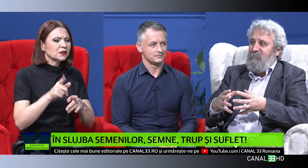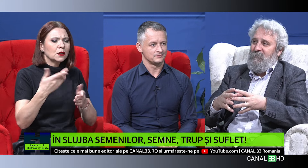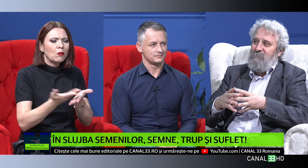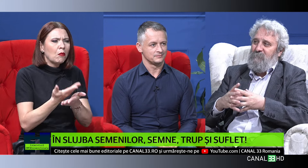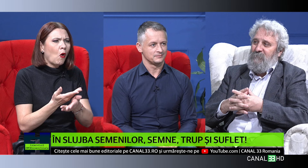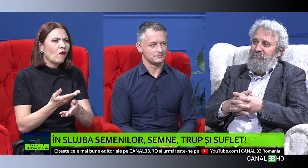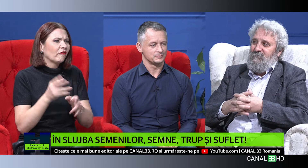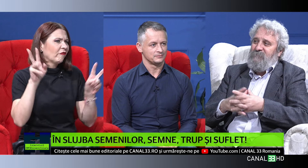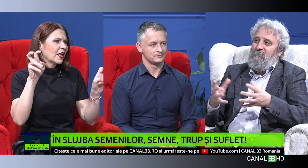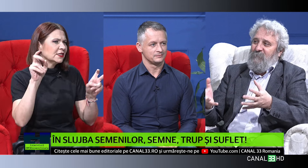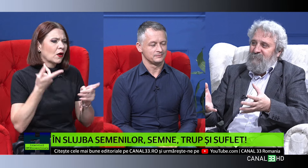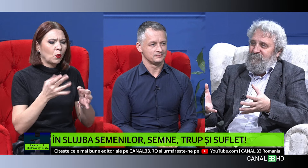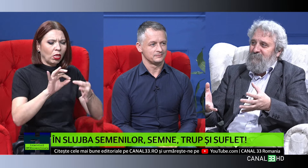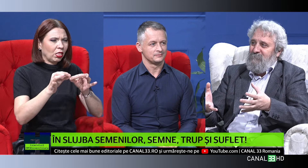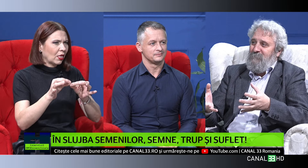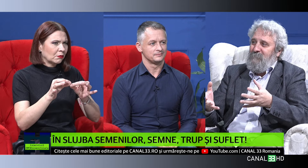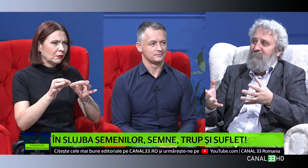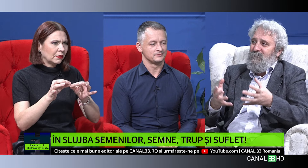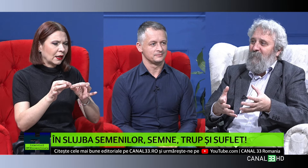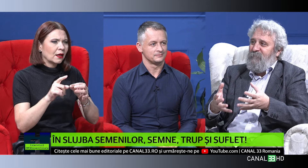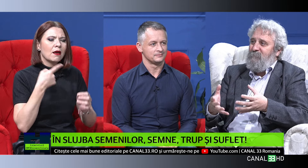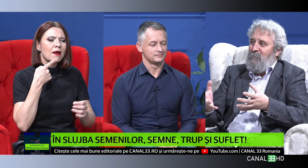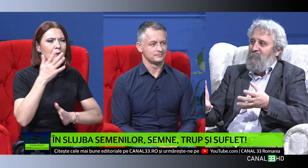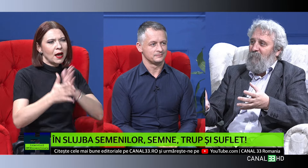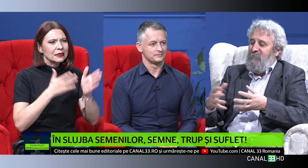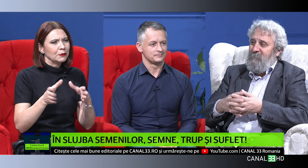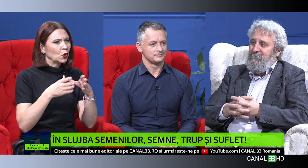asta cu interpret în limba semnelor române?